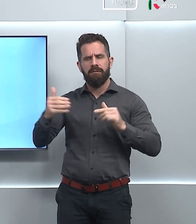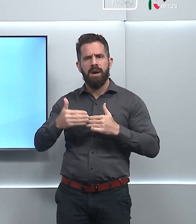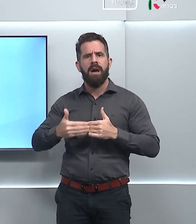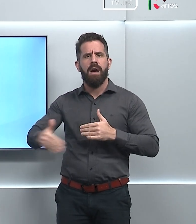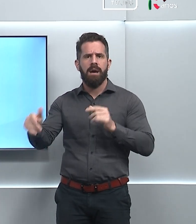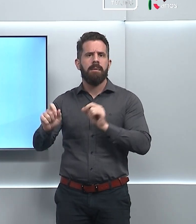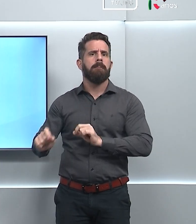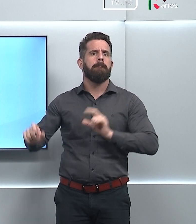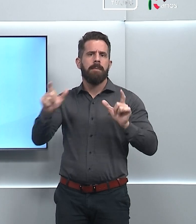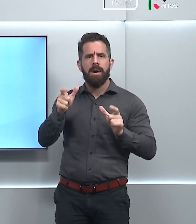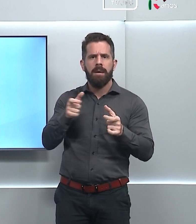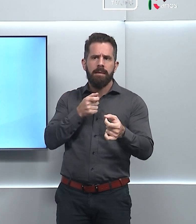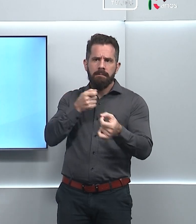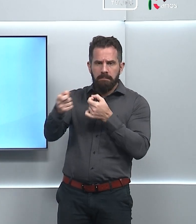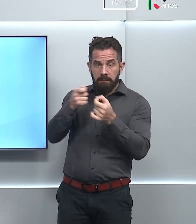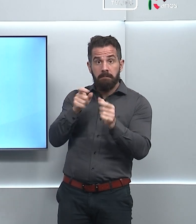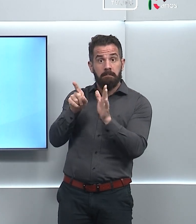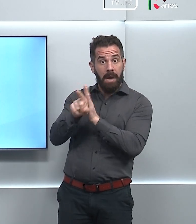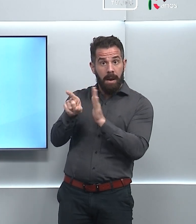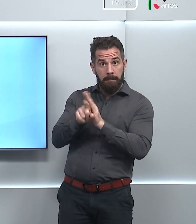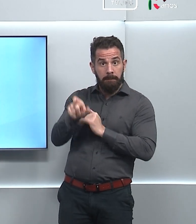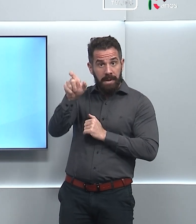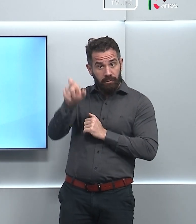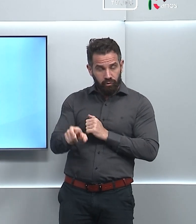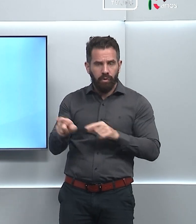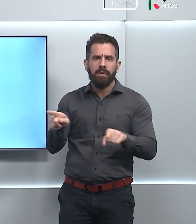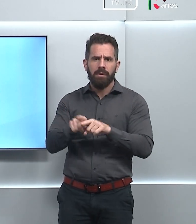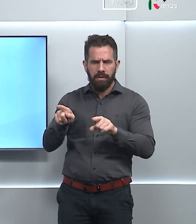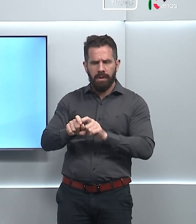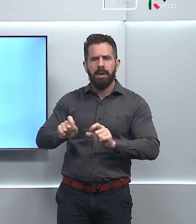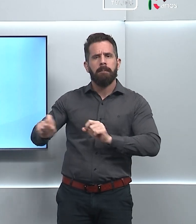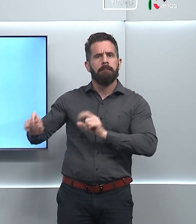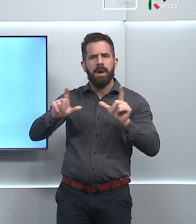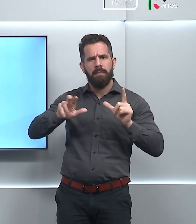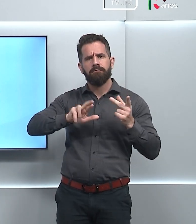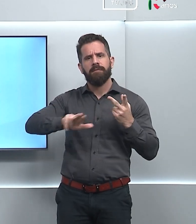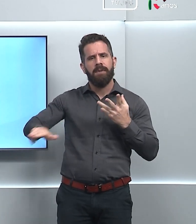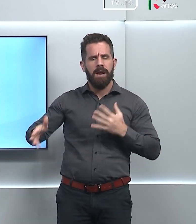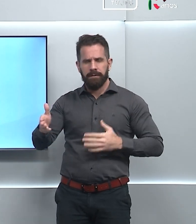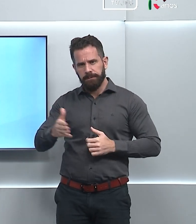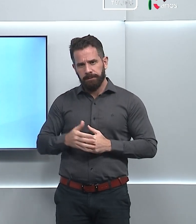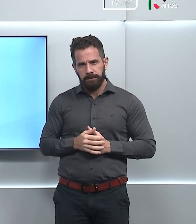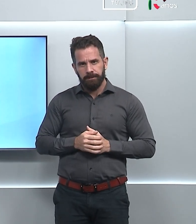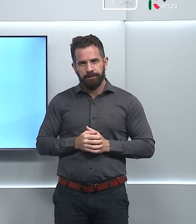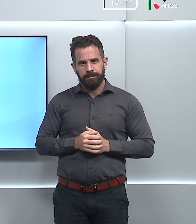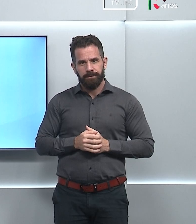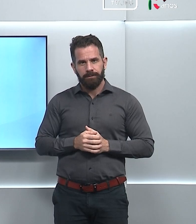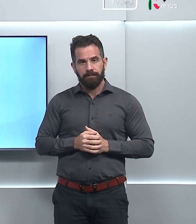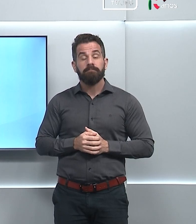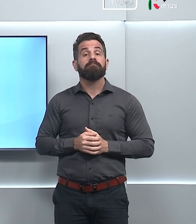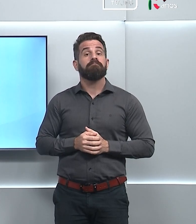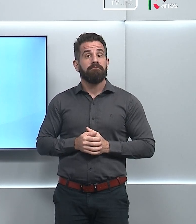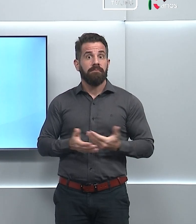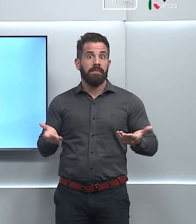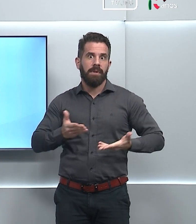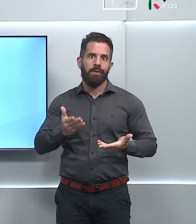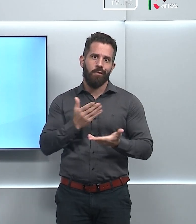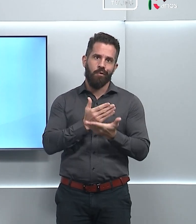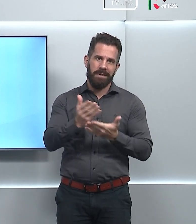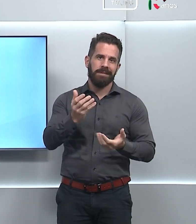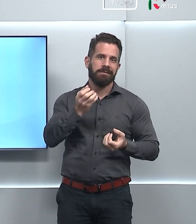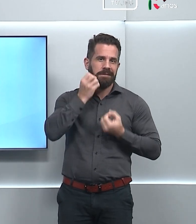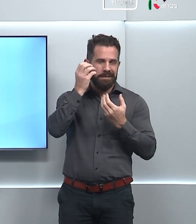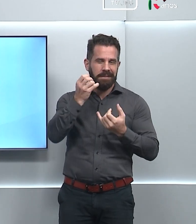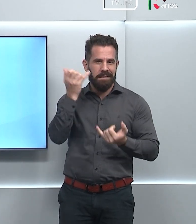serão inseridos o nosso entrevistado e os nossos conteúdos de vídeo. Bom, mas a gente começa sempre com o